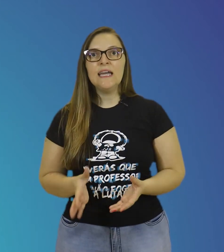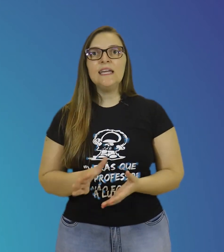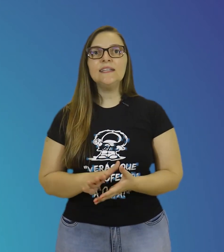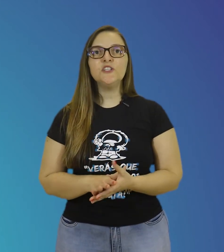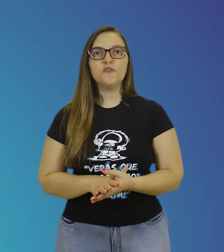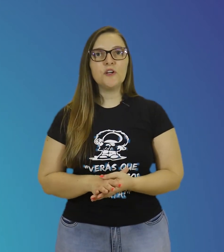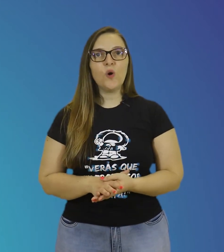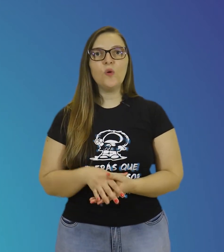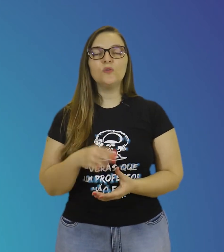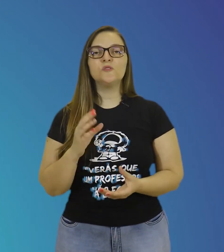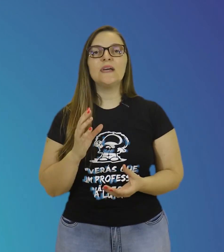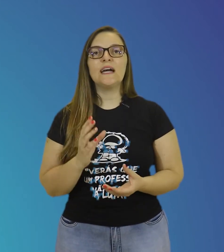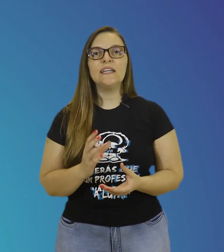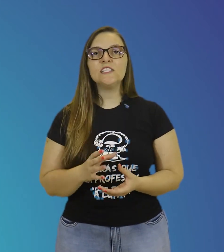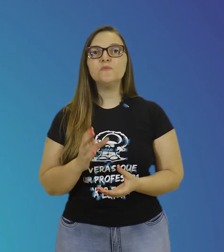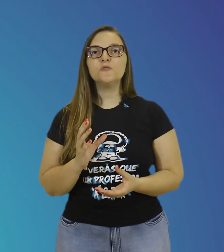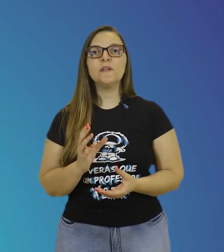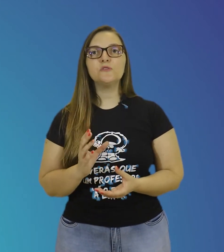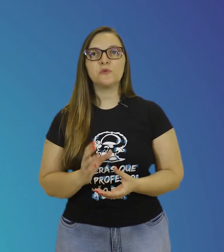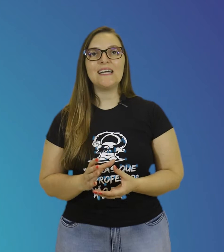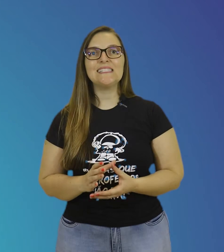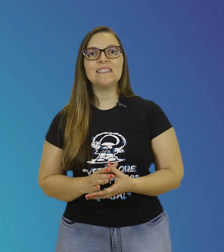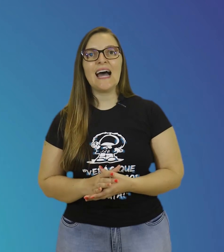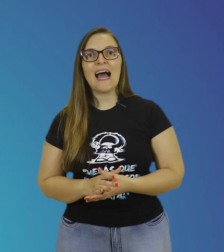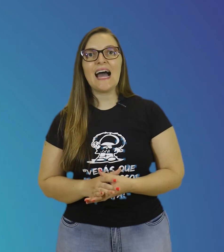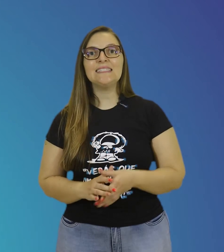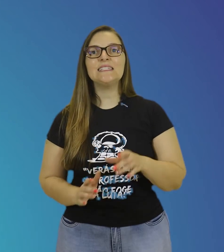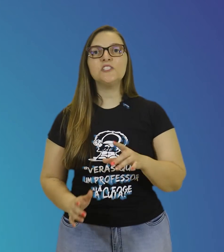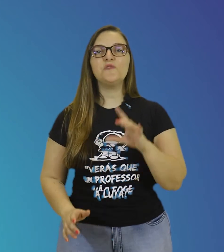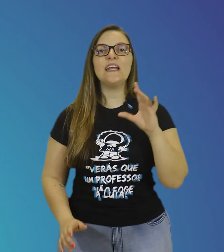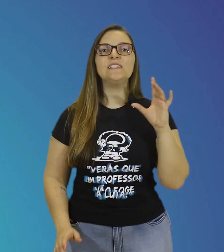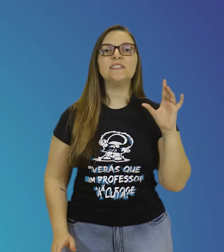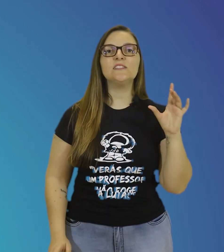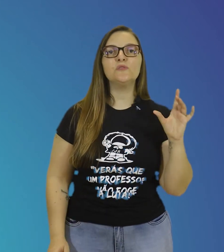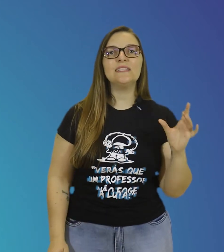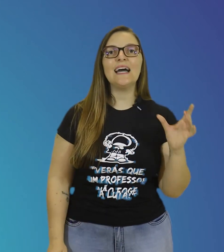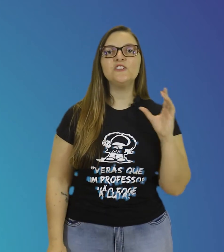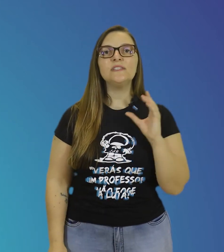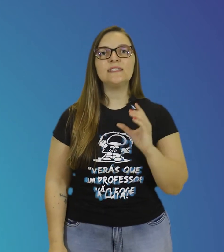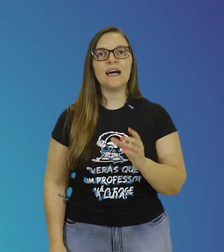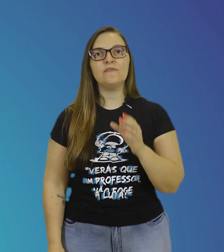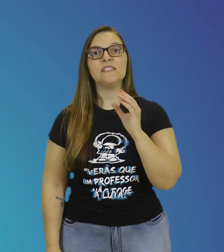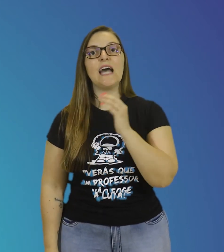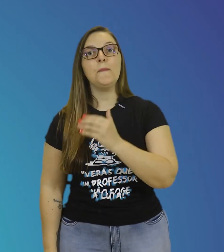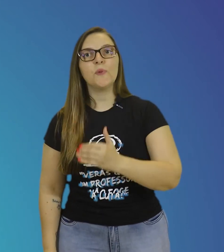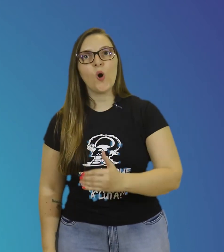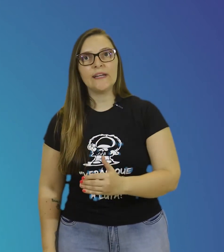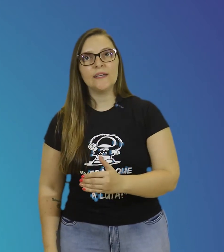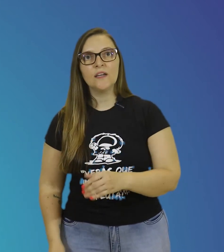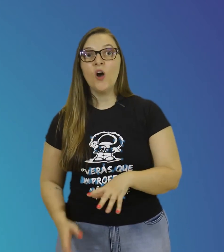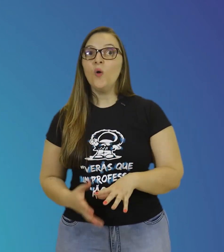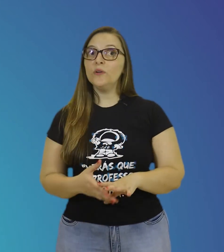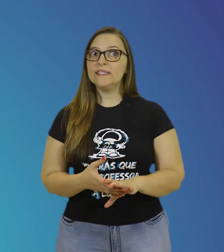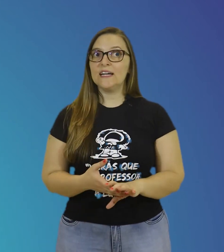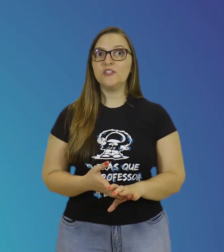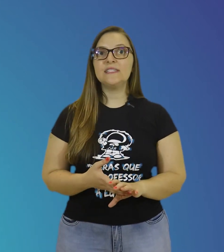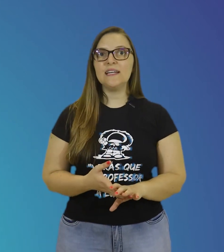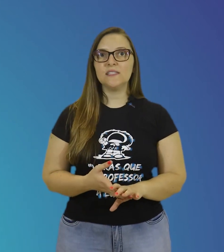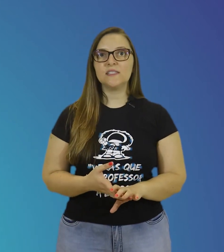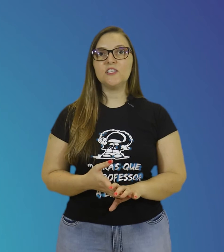ervilhas, identificou os mecanismos pelos quais se dá a transferência das unidades herdáveis à prole,